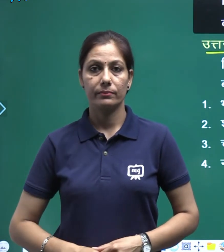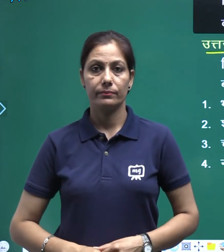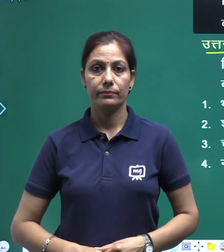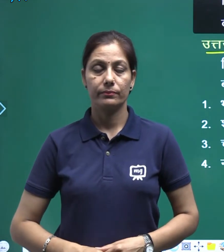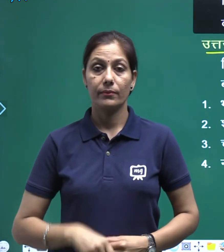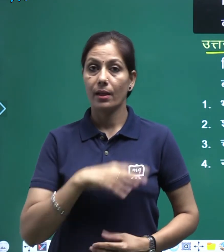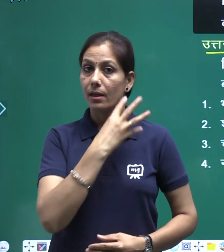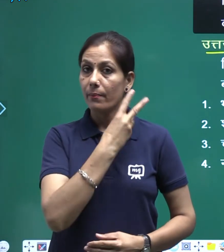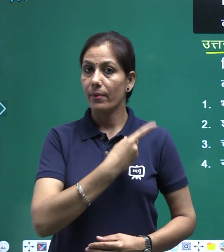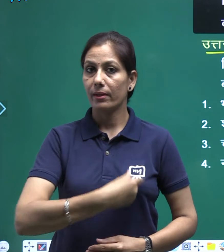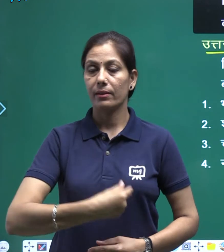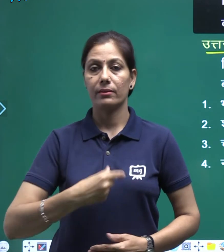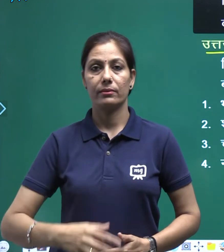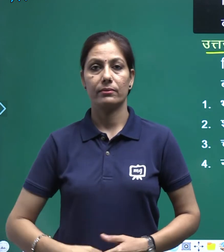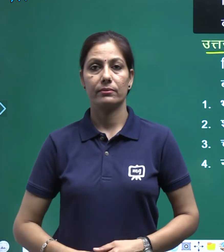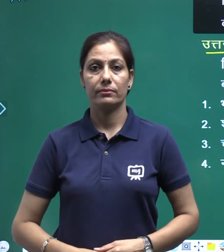निम्नलिखित